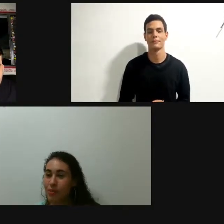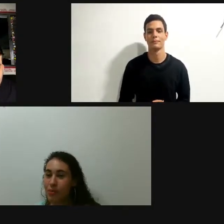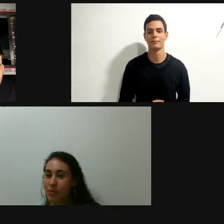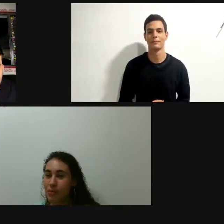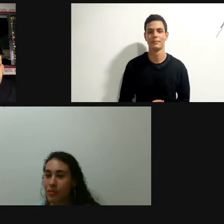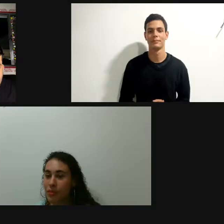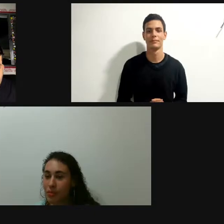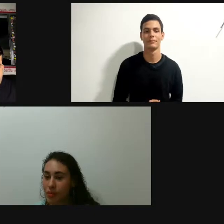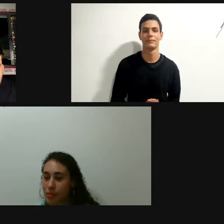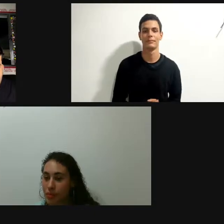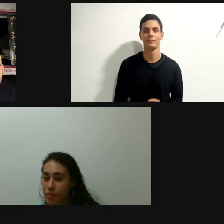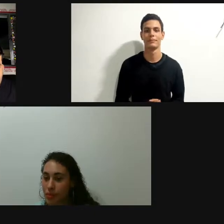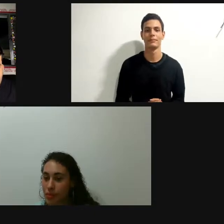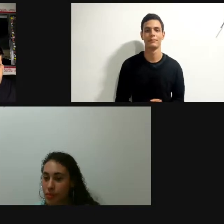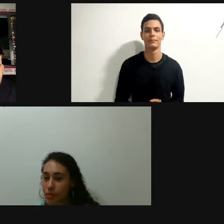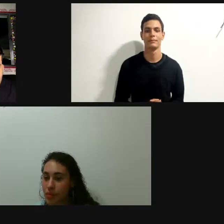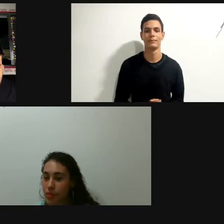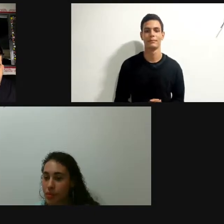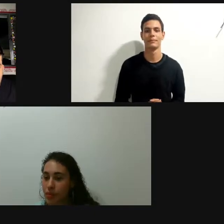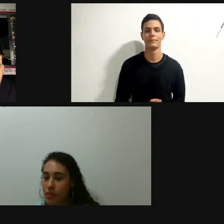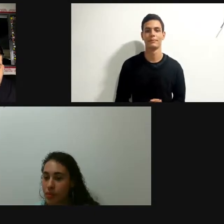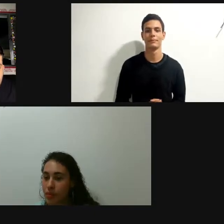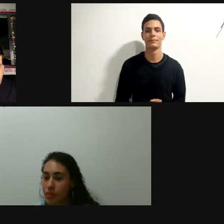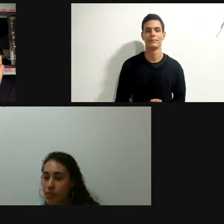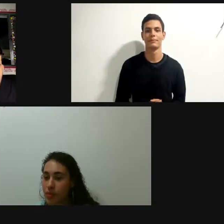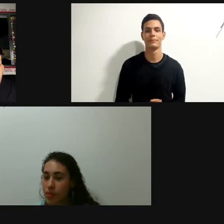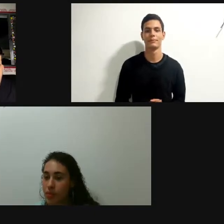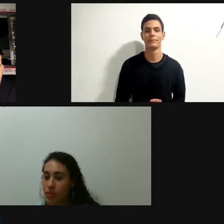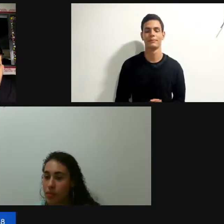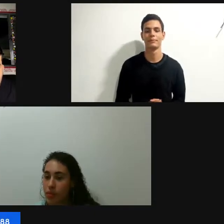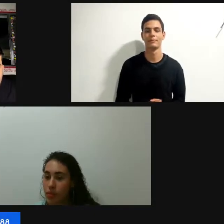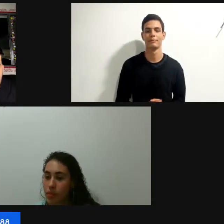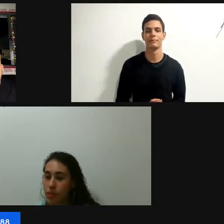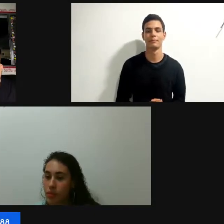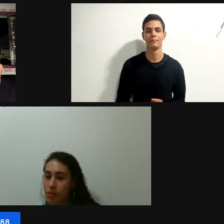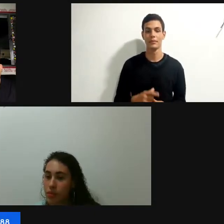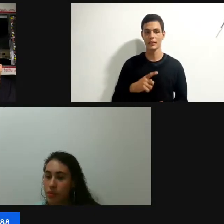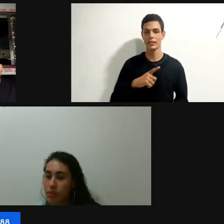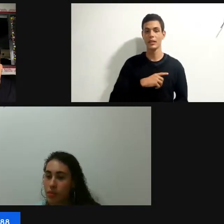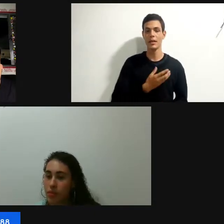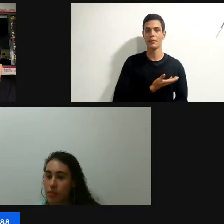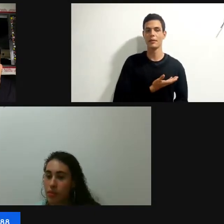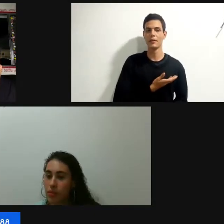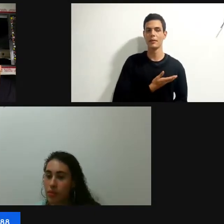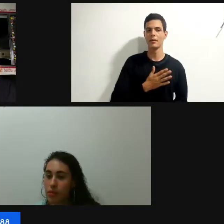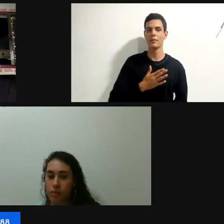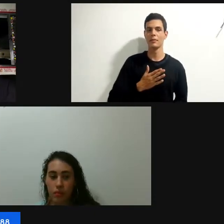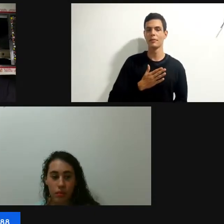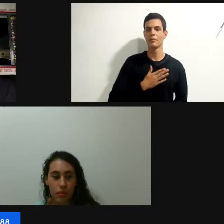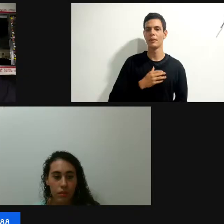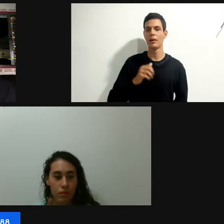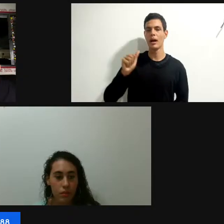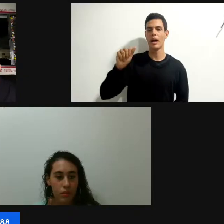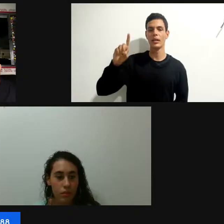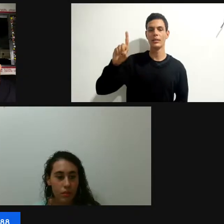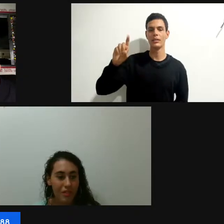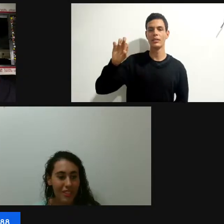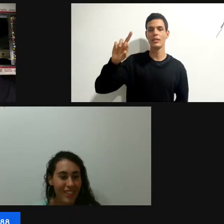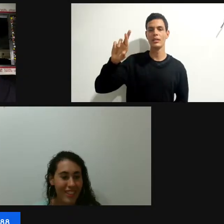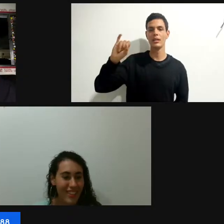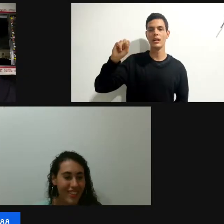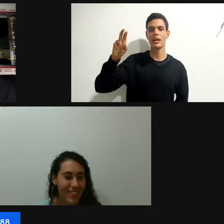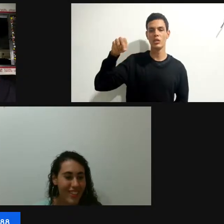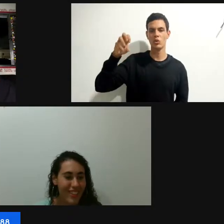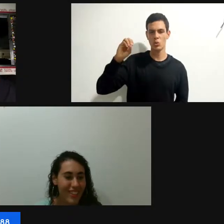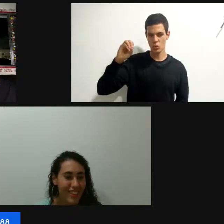Tenho certeza que vai ser sucesso. Meu amigo Adriano, acho que é o meu amigo Adriano Pinheiro. Não sei se